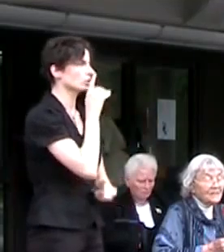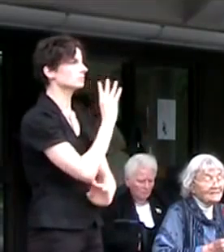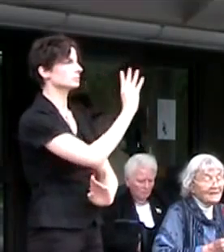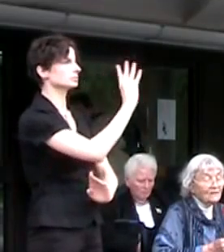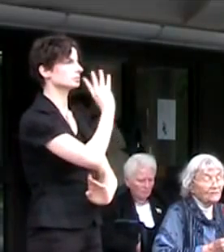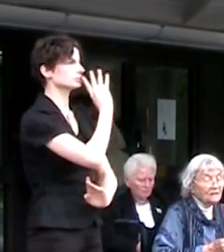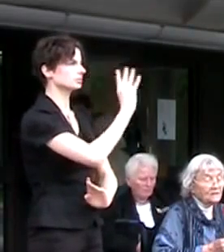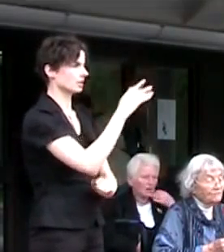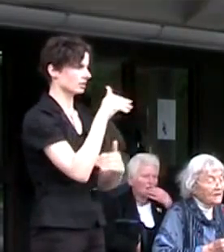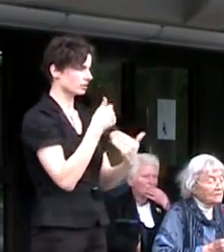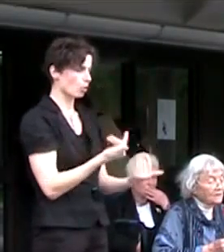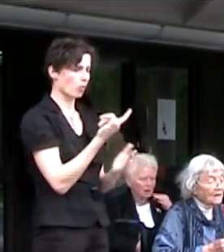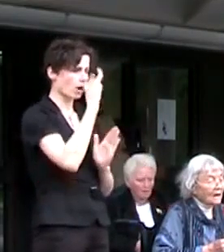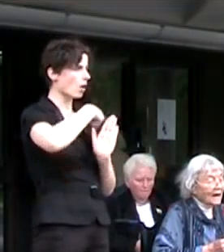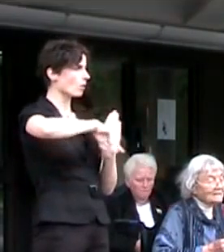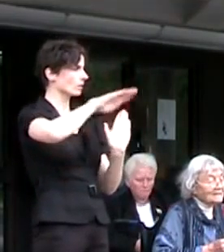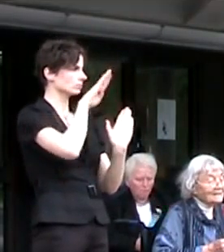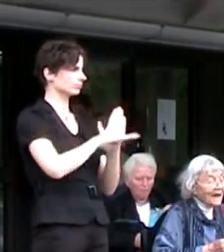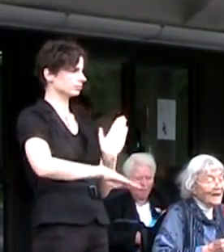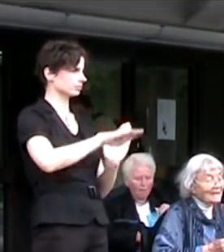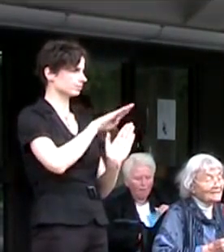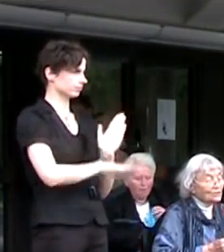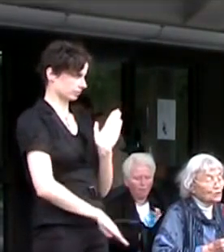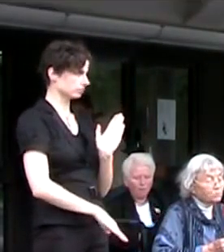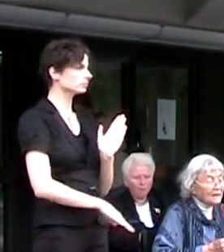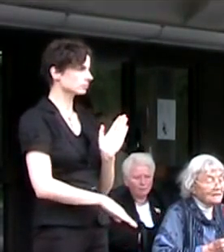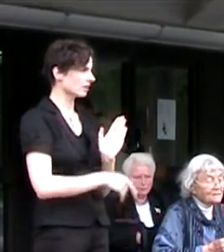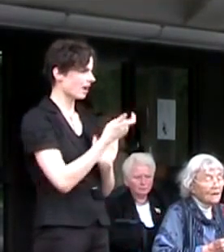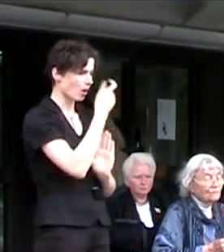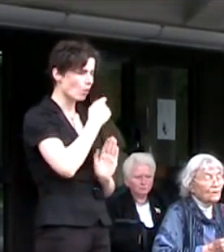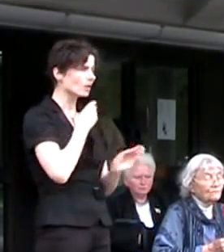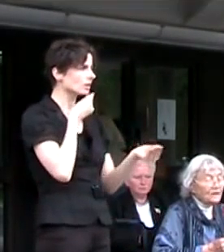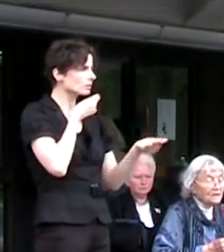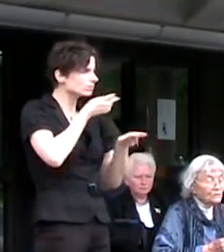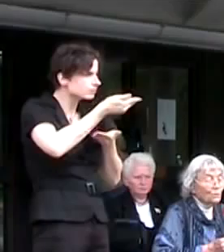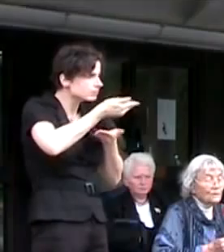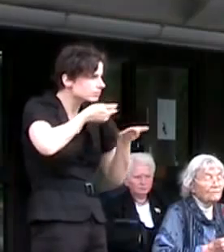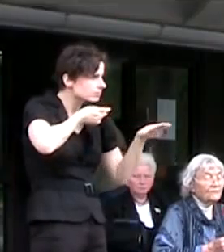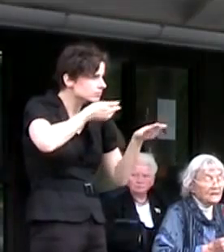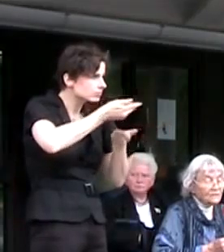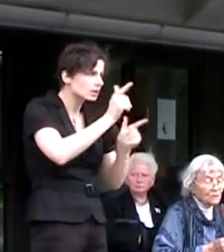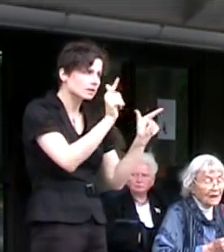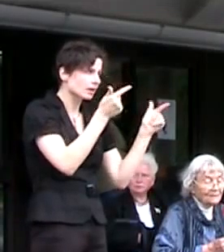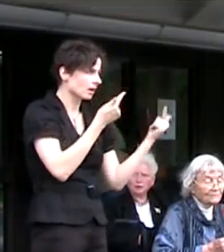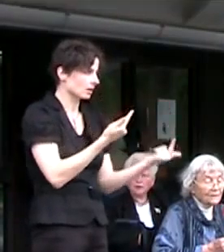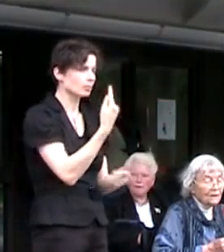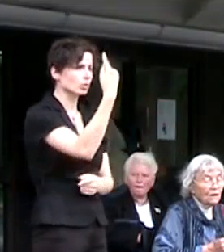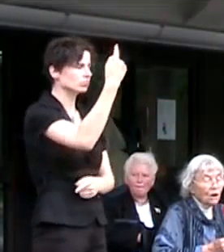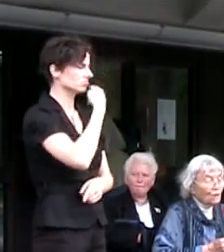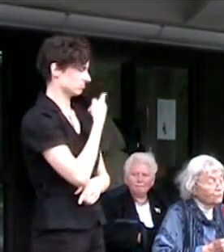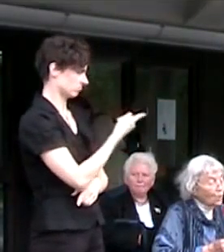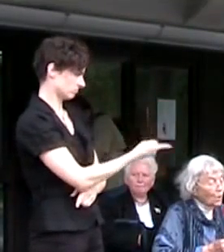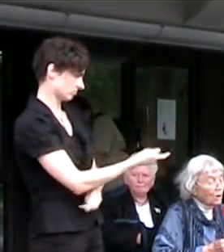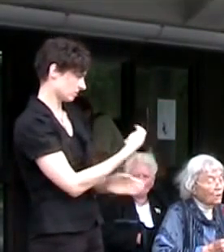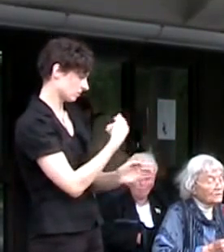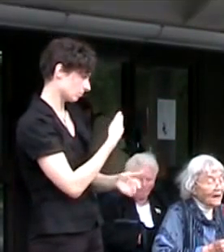Mensch nicht entwertet werden, als ihn keines Gesprächs für wert oder fähig zu halten. Auch vor und nach